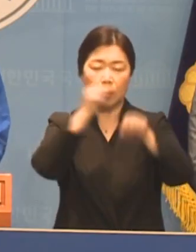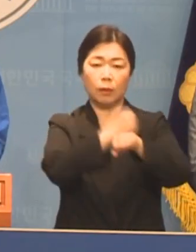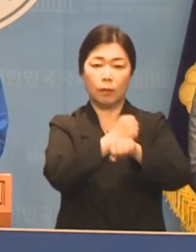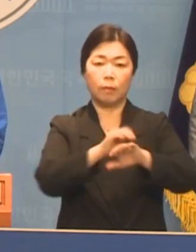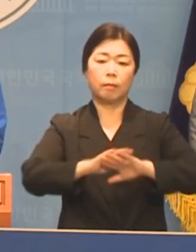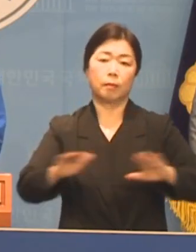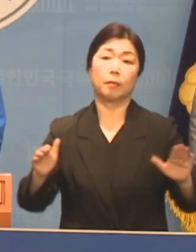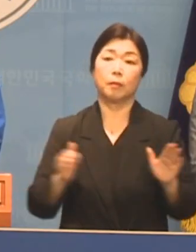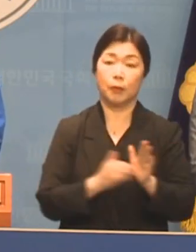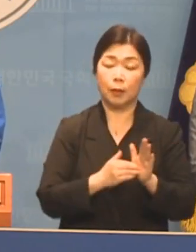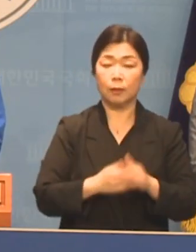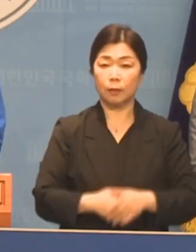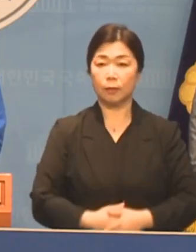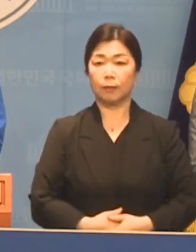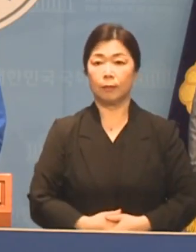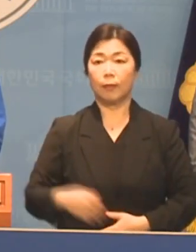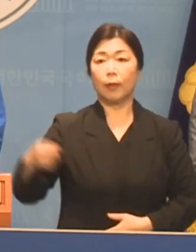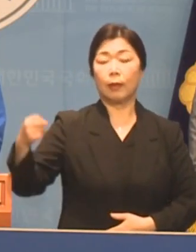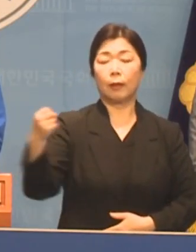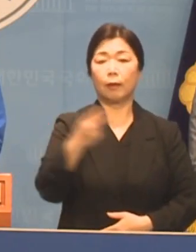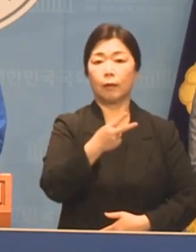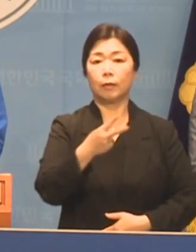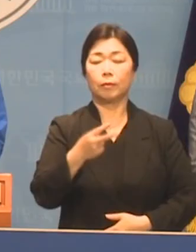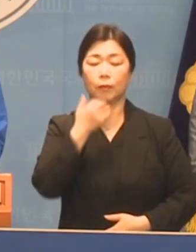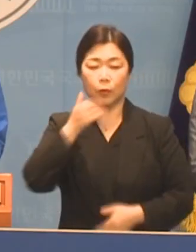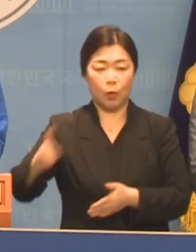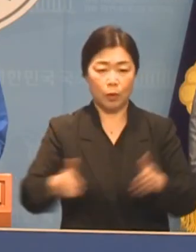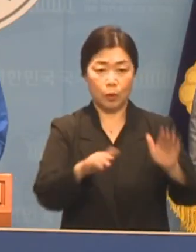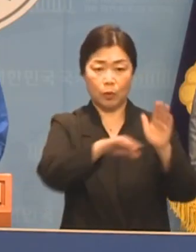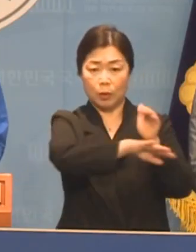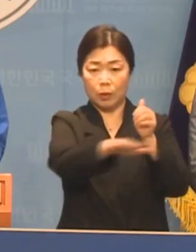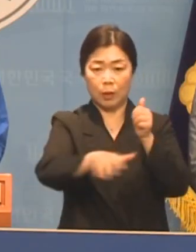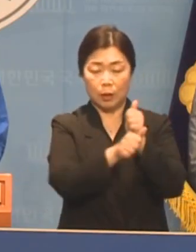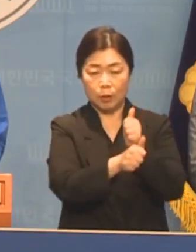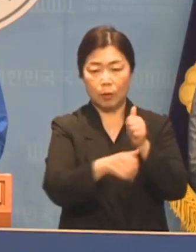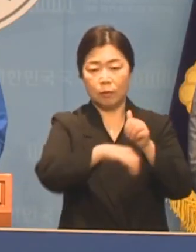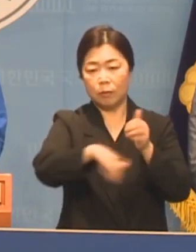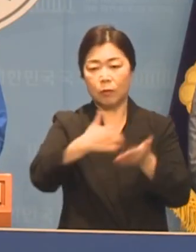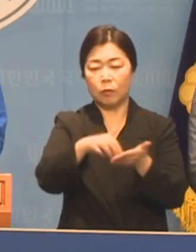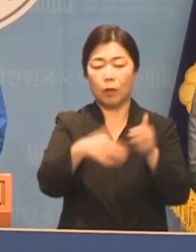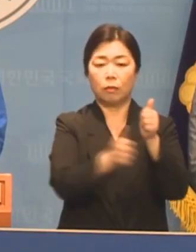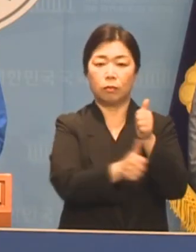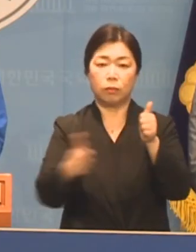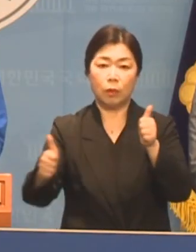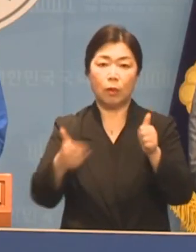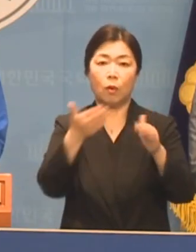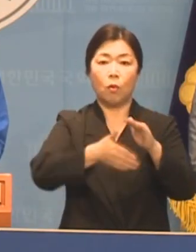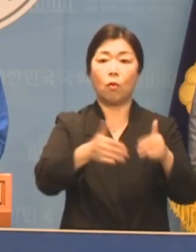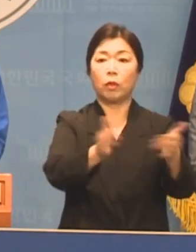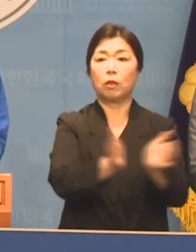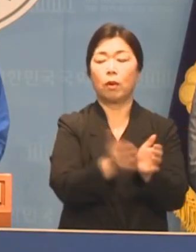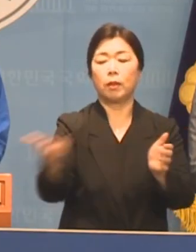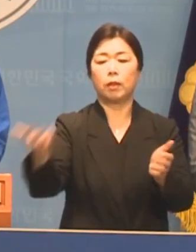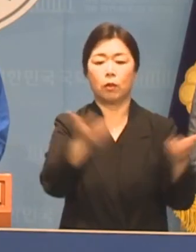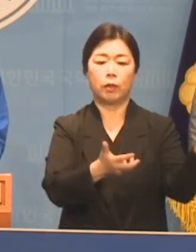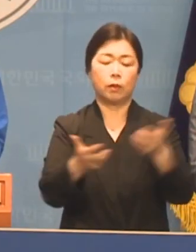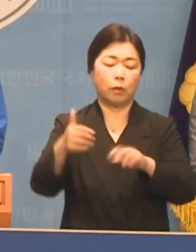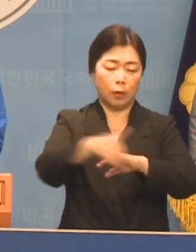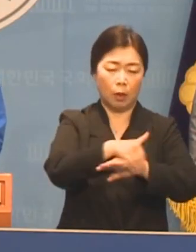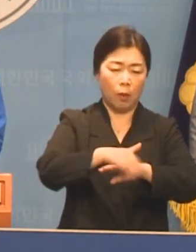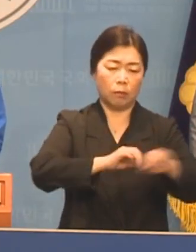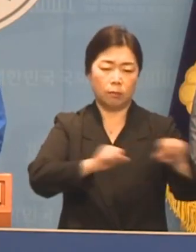이바지하였습니다. 아울러 경기도 산하 15개의 공공기관 이전 계획을